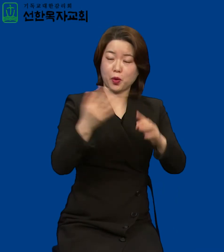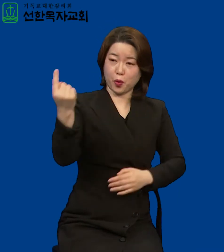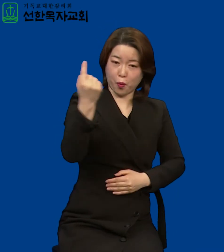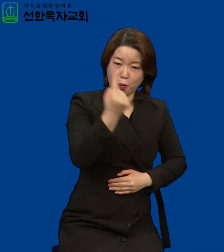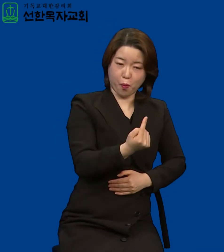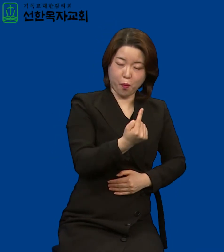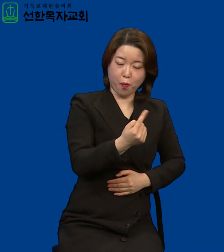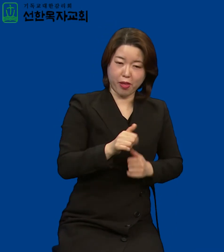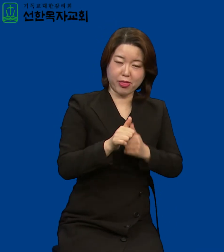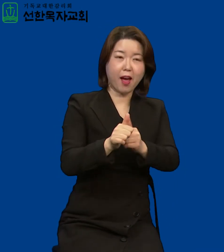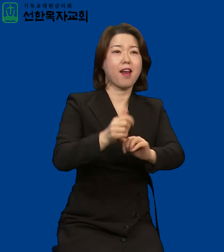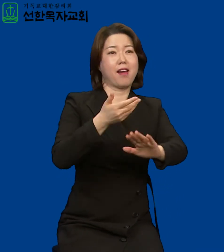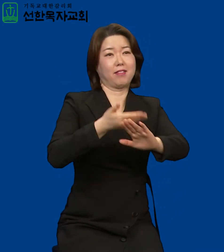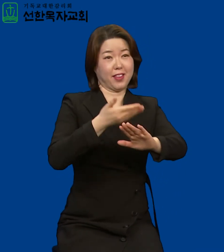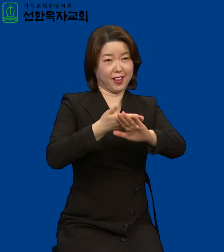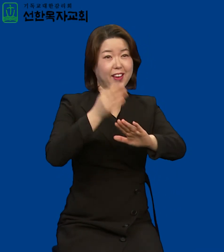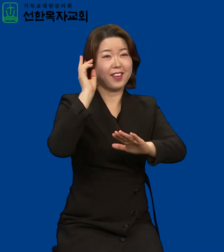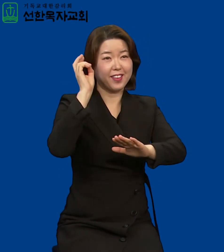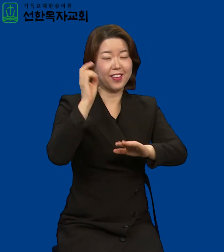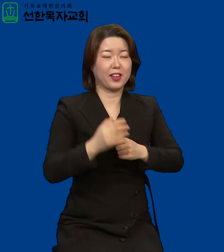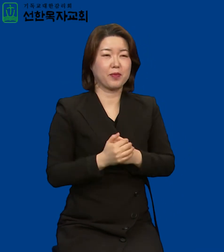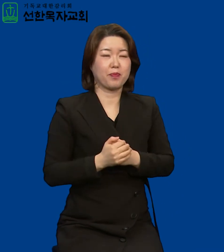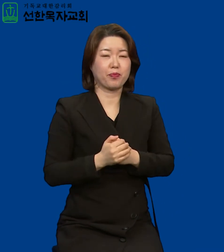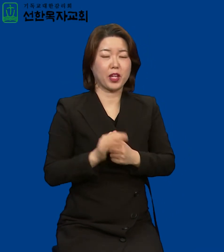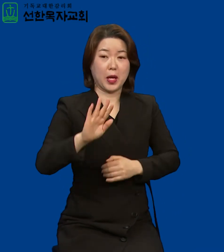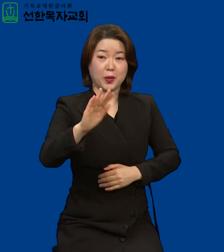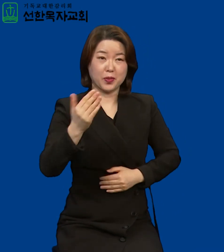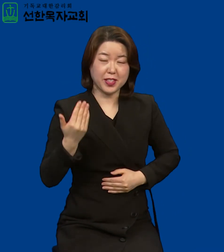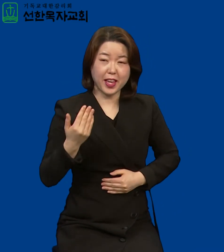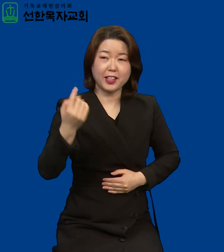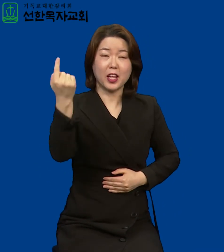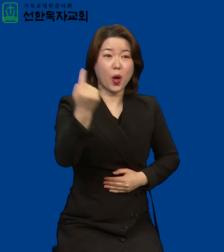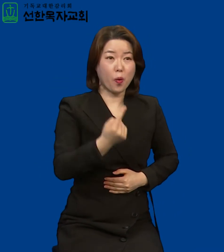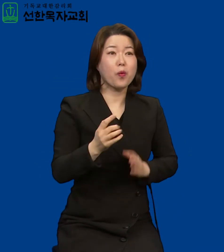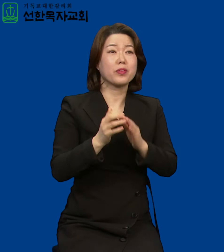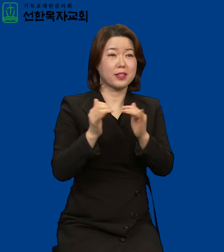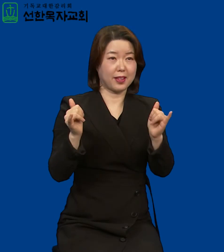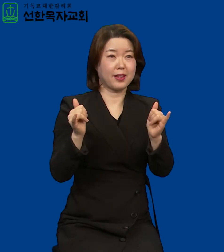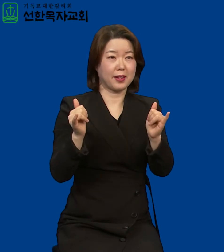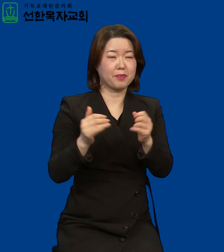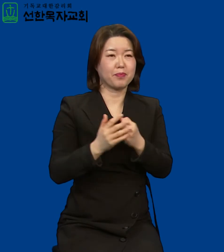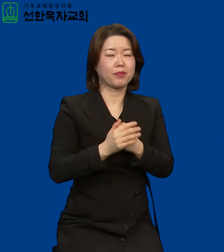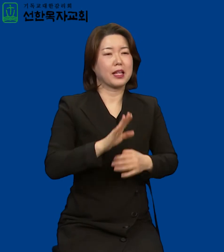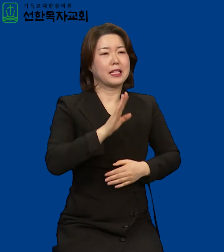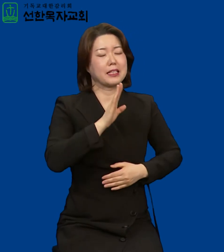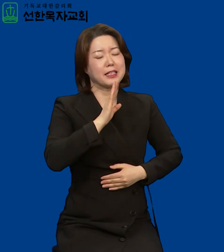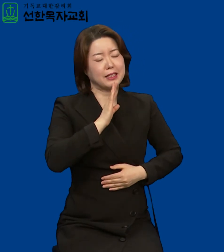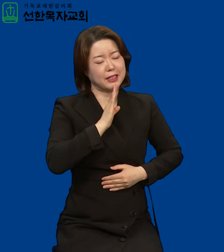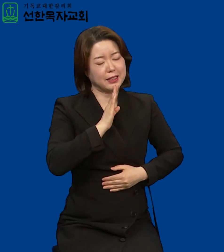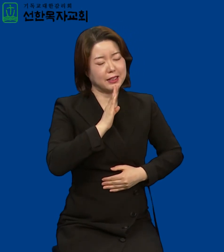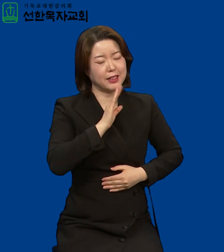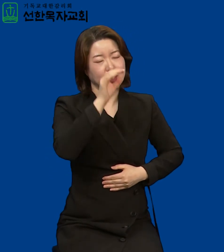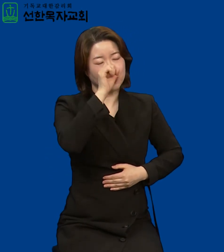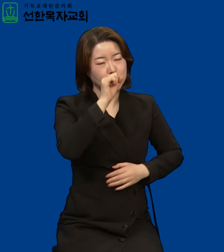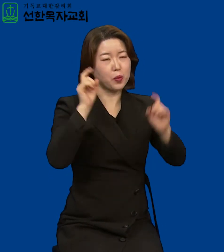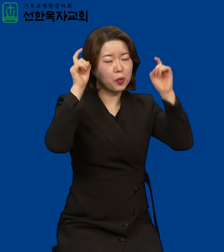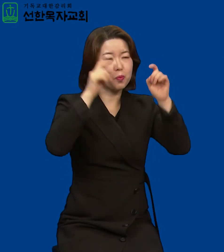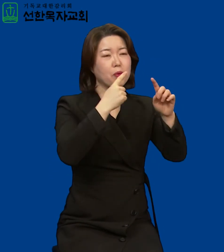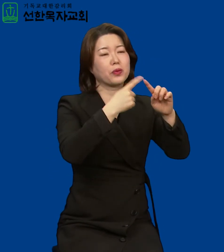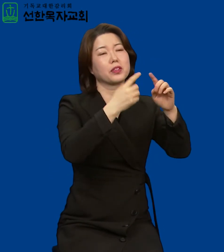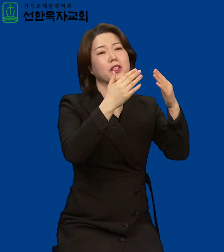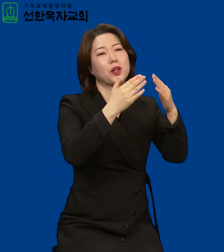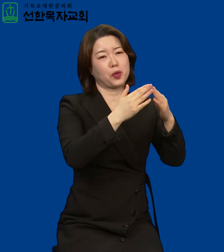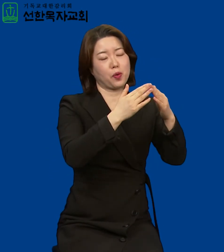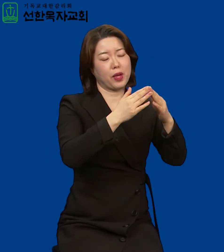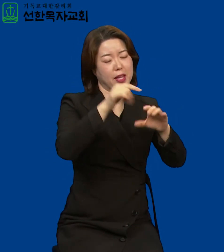많이 다릅니다. 요즘에 선한목자교회에 오신 분들은 진정한 의미에서 선한목자교회의 깊은